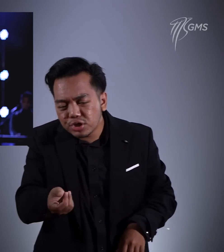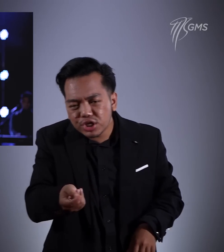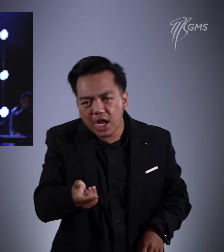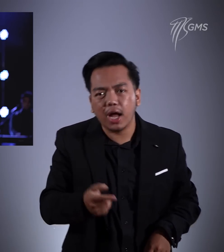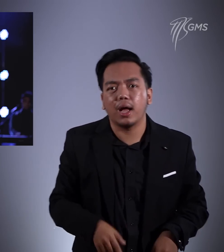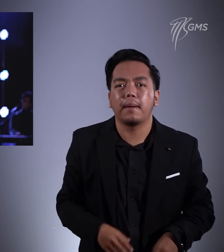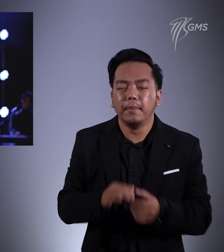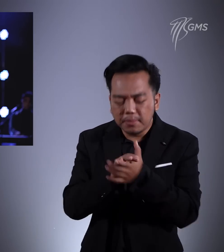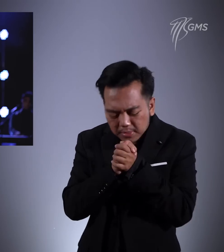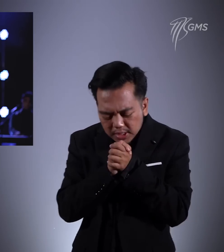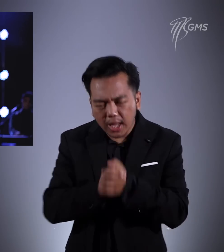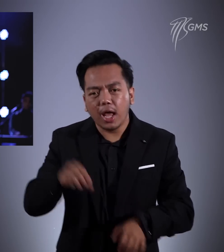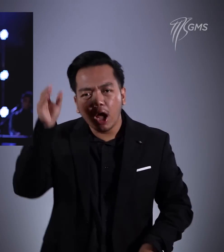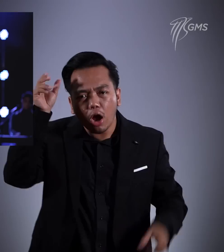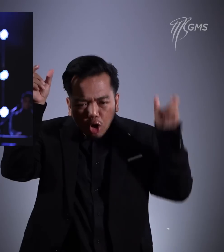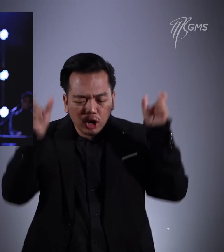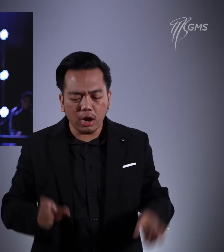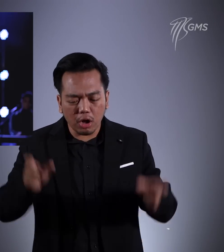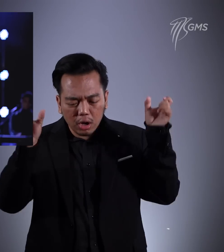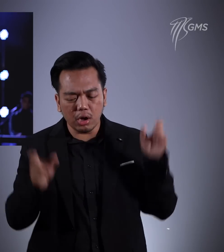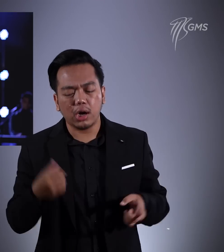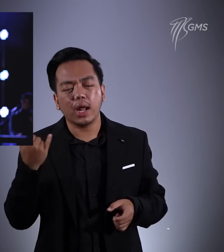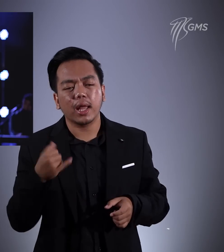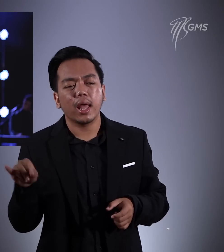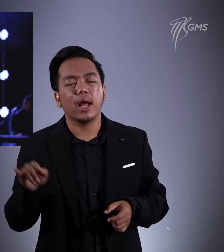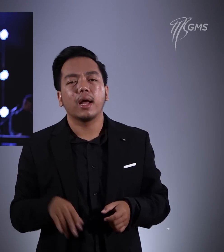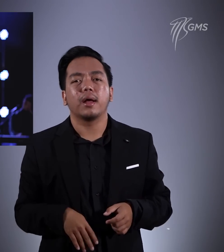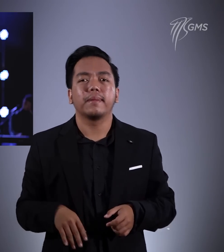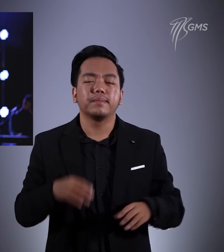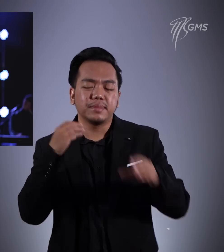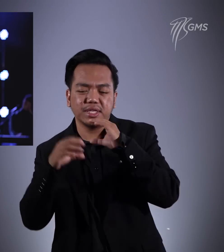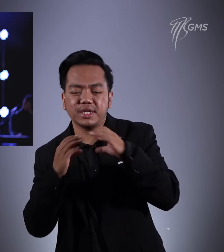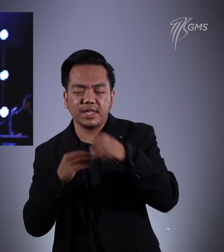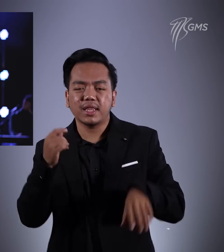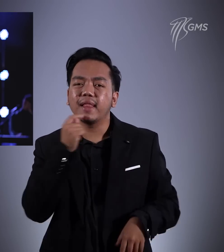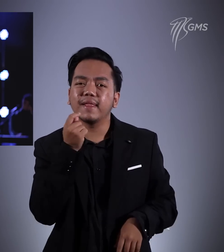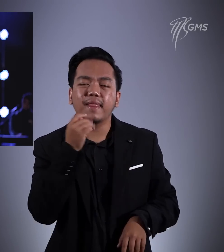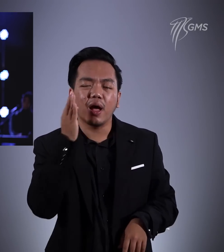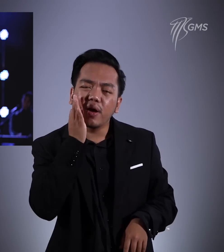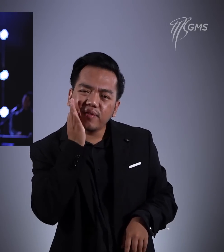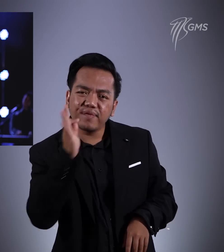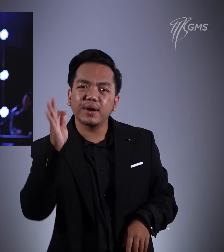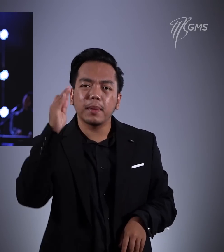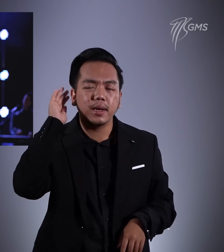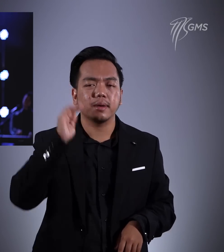Juga jangan gampang memberitakan firman, merasa mendapat sesuatu dari Tuhan, karena firman kalau melaluimu, hidupmu akan berubah dulu.